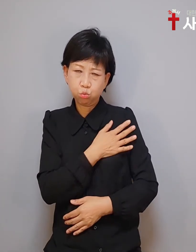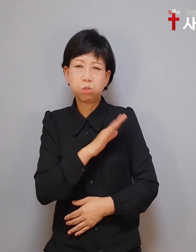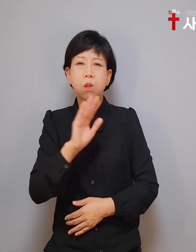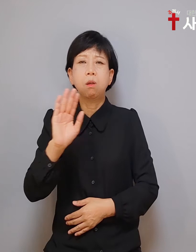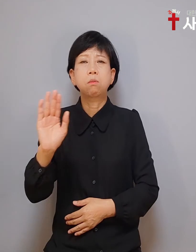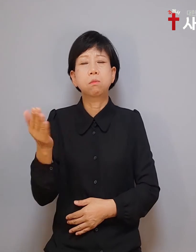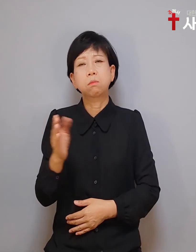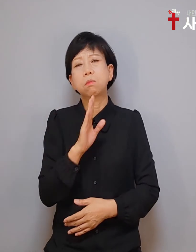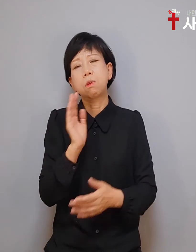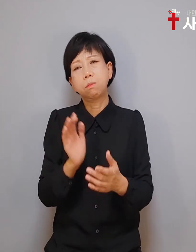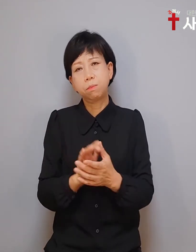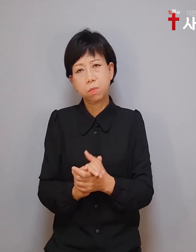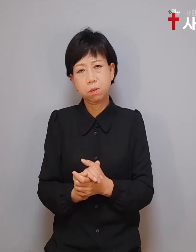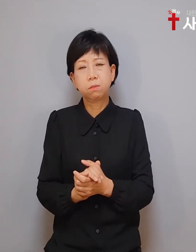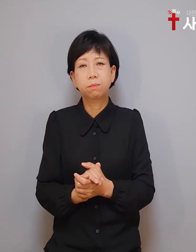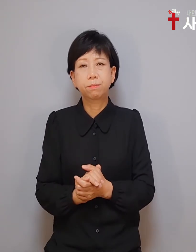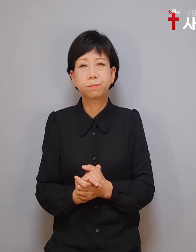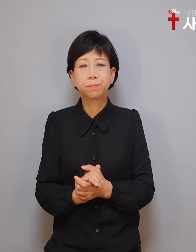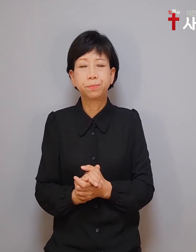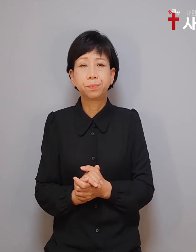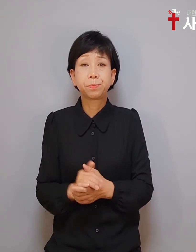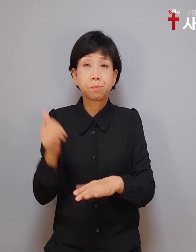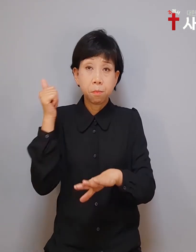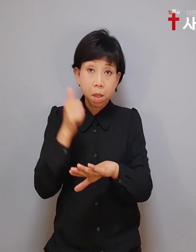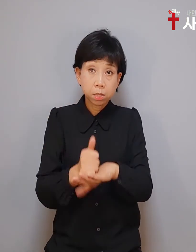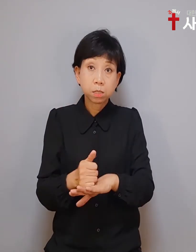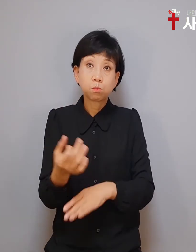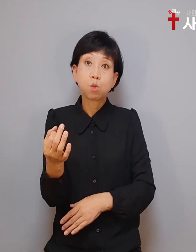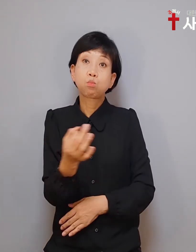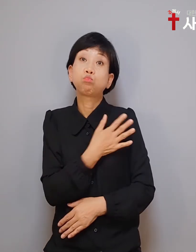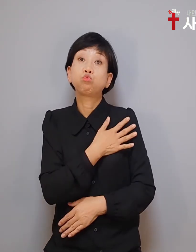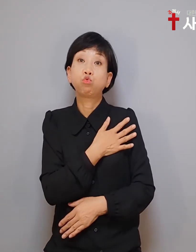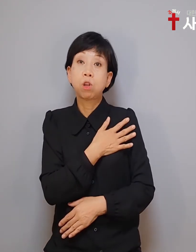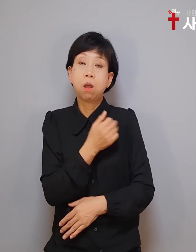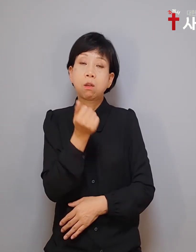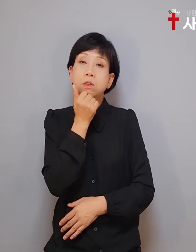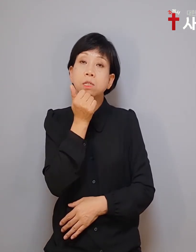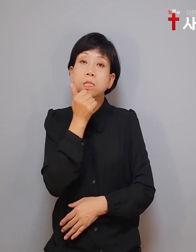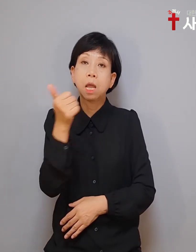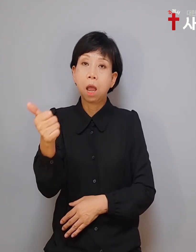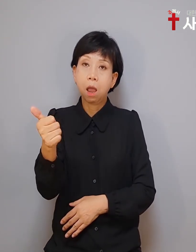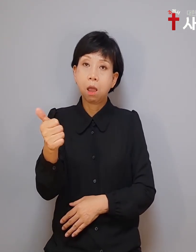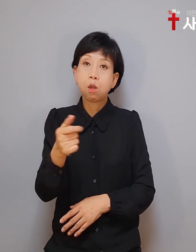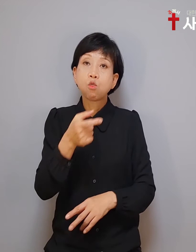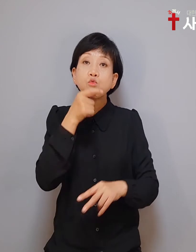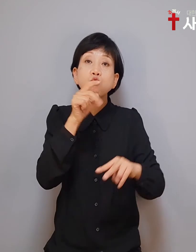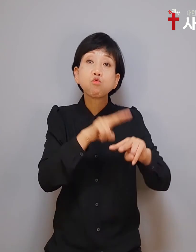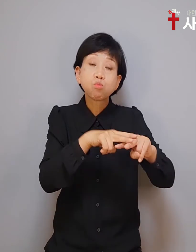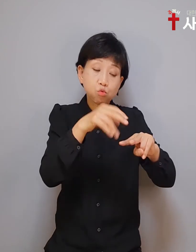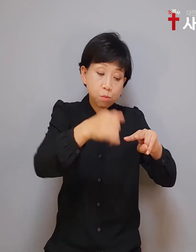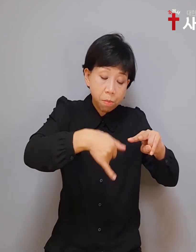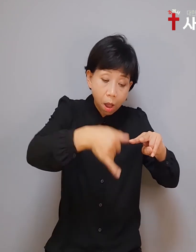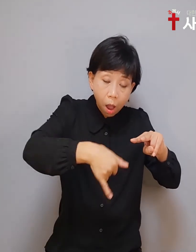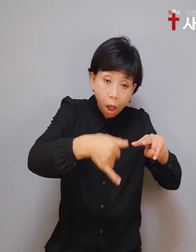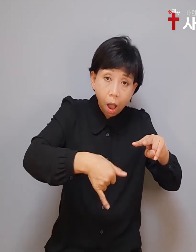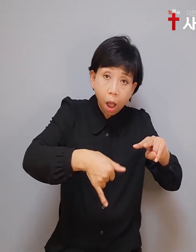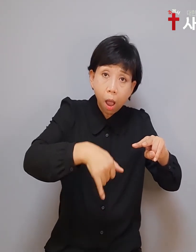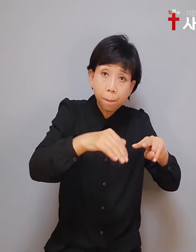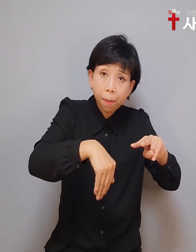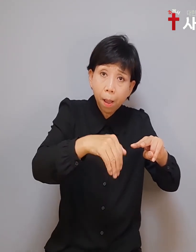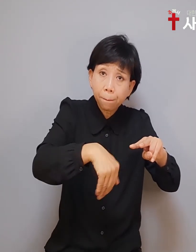아멘. 마침내 거부가 된 그 사람인데 우물을 팠더니 우물을 메꿔버리는 거예요.